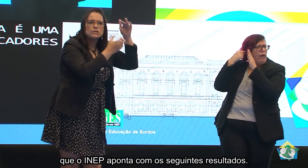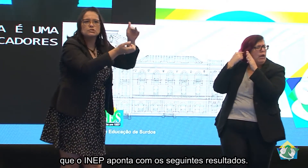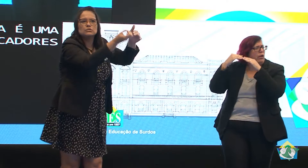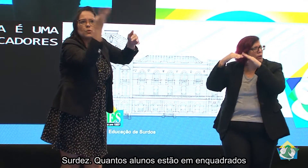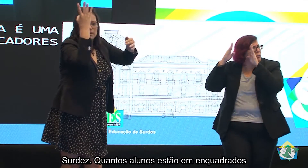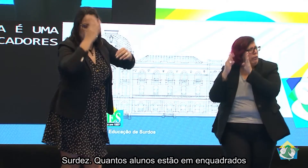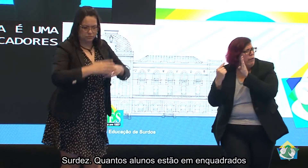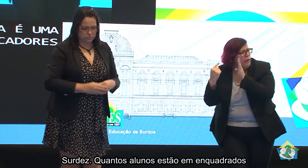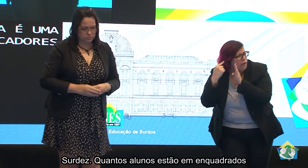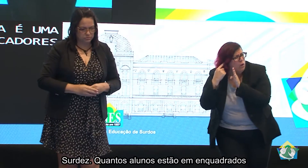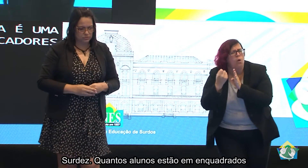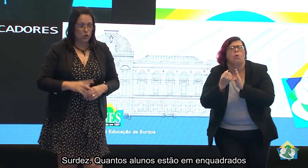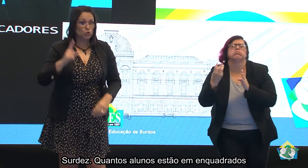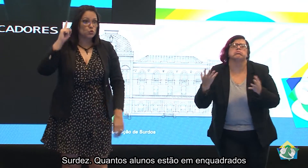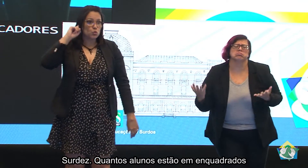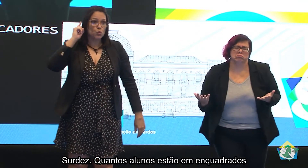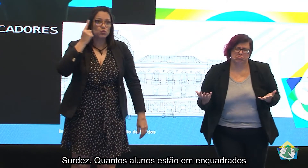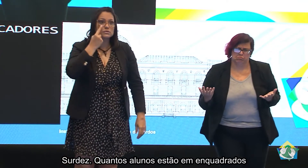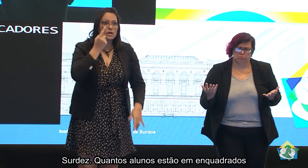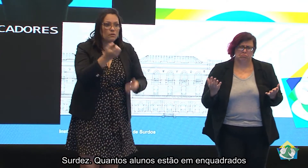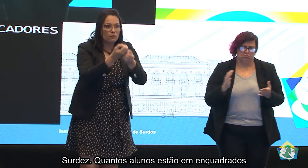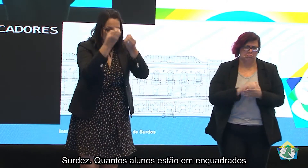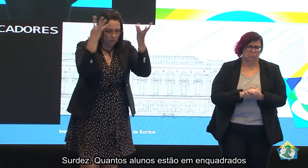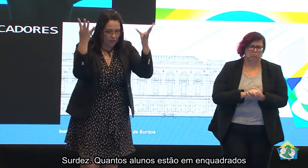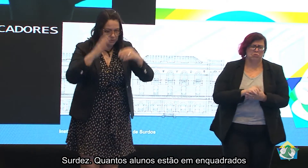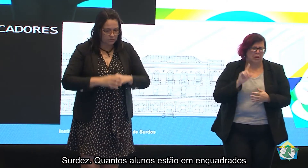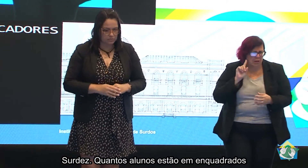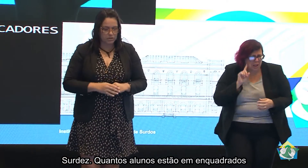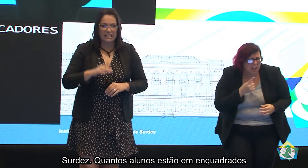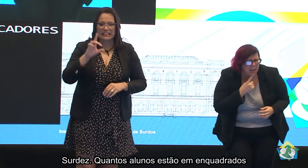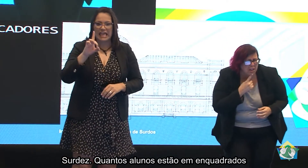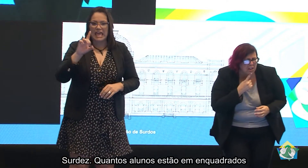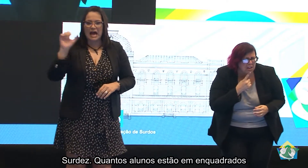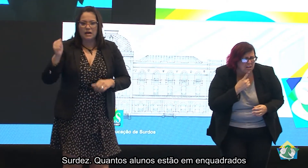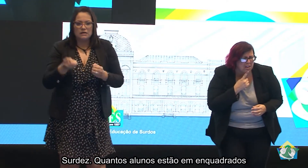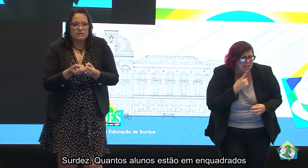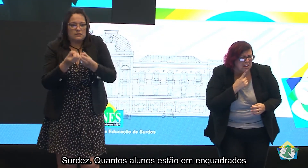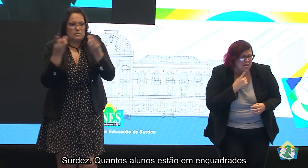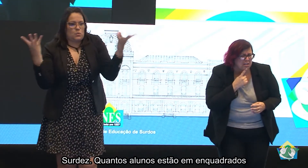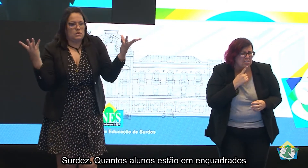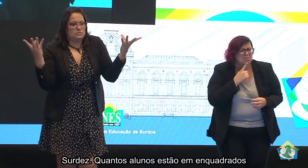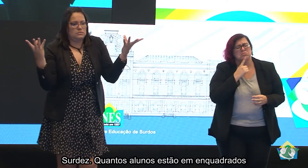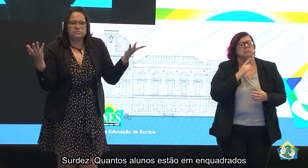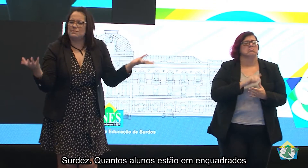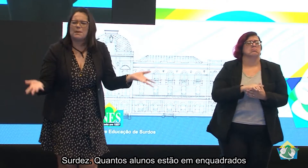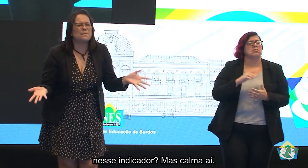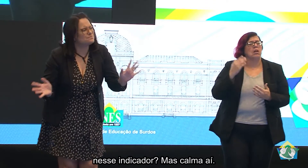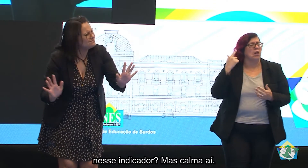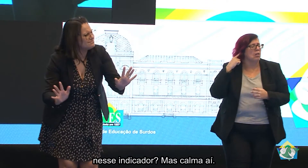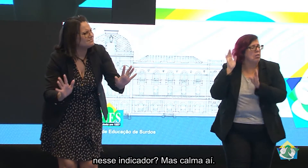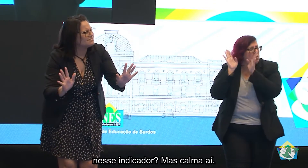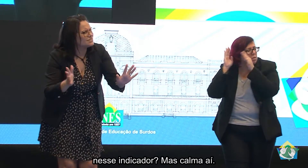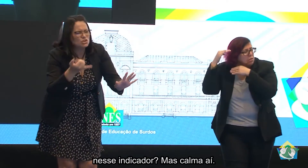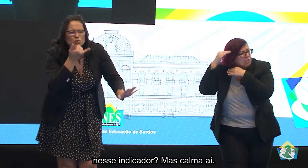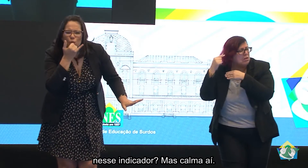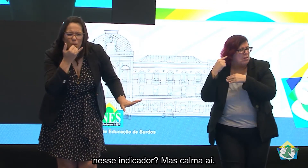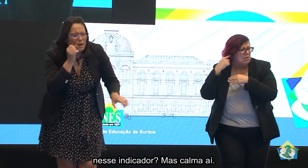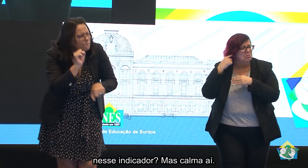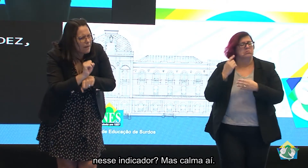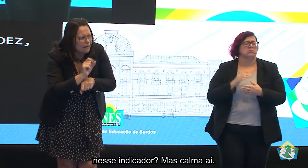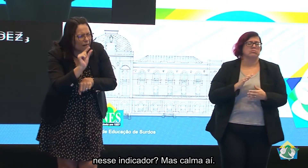resultados. Surdez. Quantos alunos estão enquadrados nesse